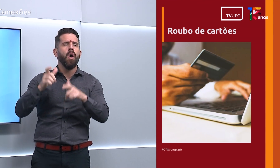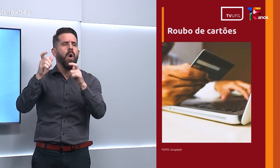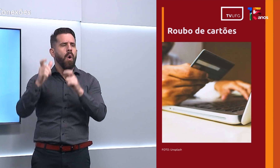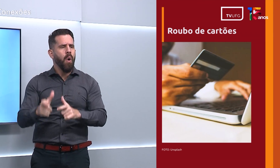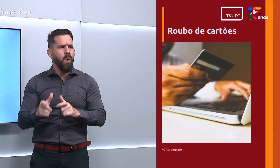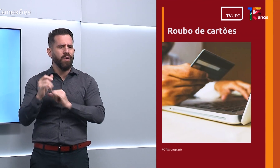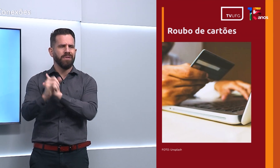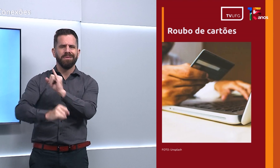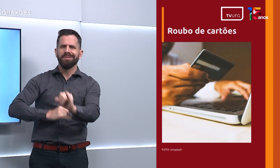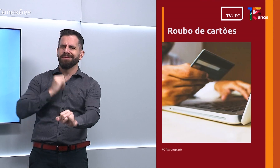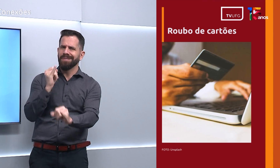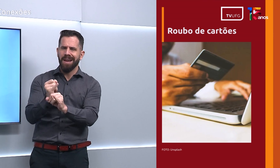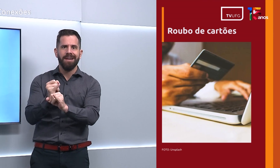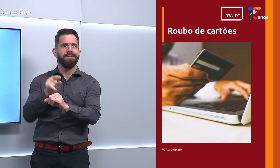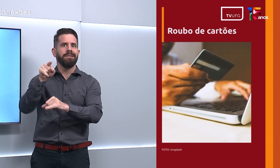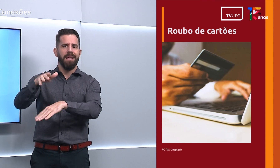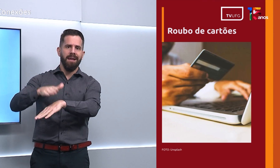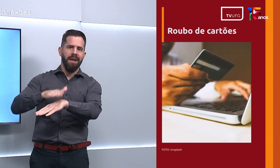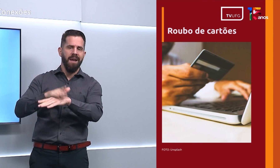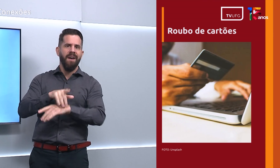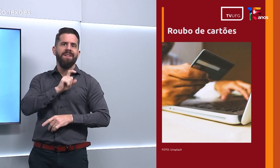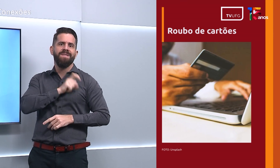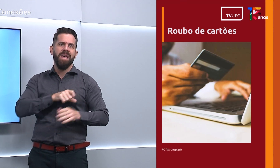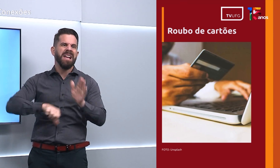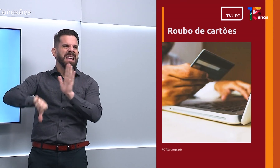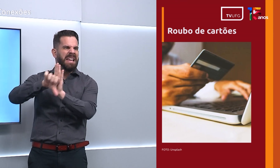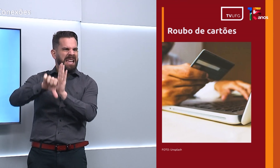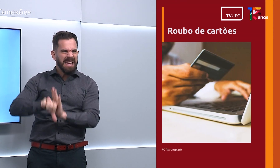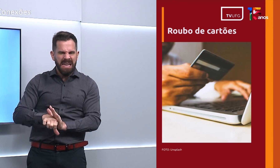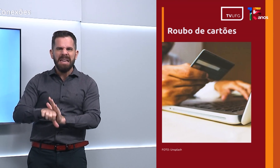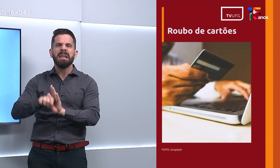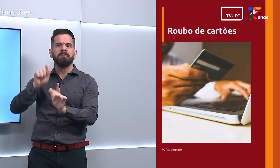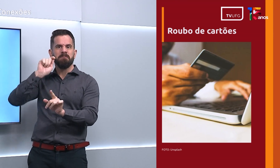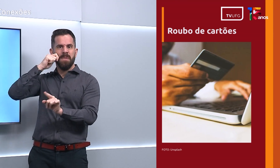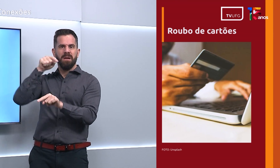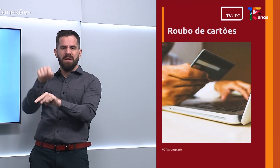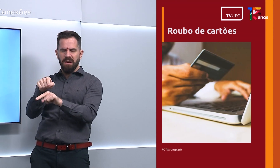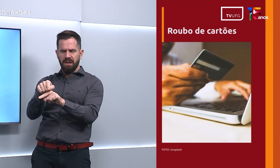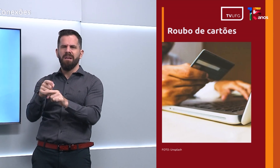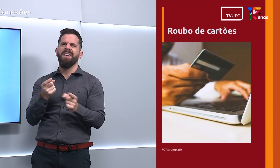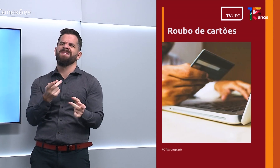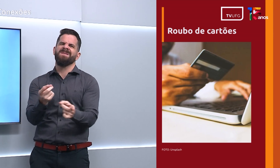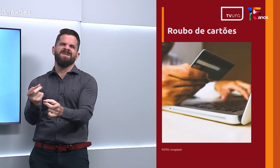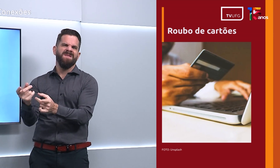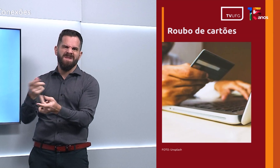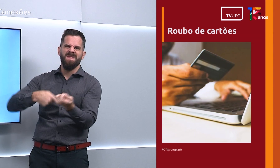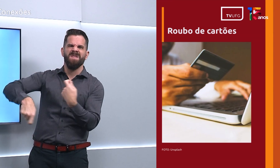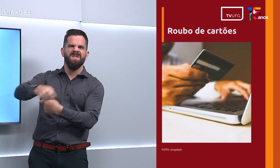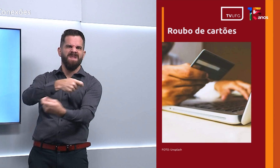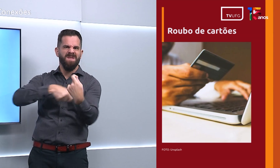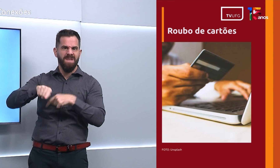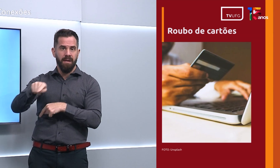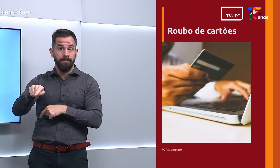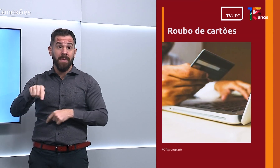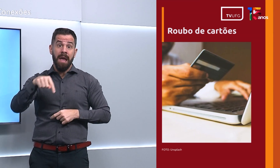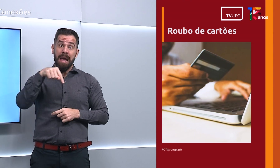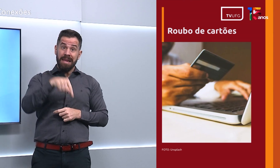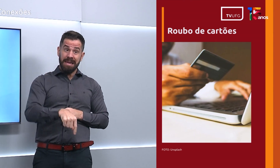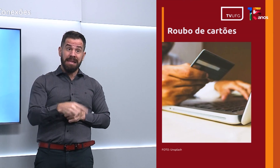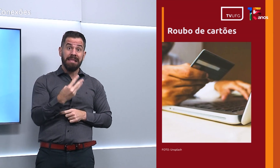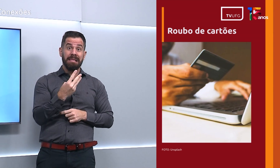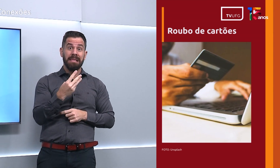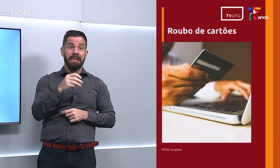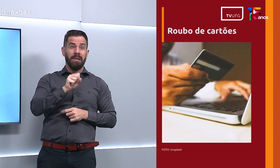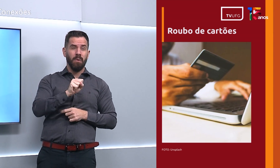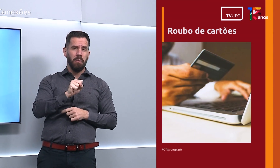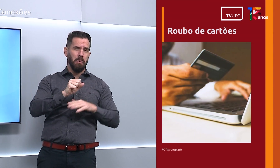Web. Desse total, mais de 39 mil foram roubados aqui no Brasil. E de acordo com essa pesquisa,